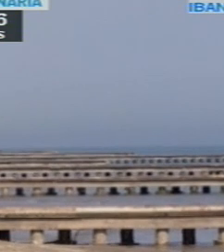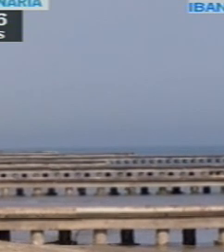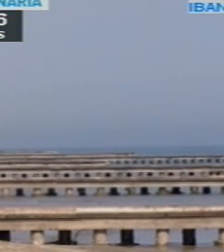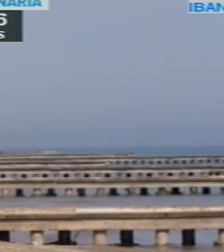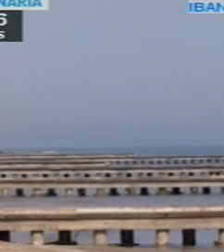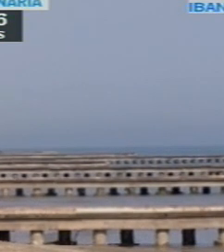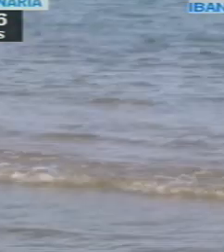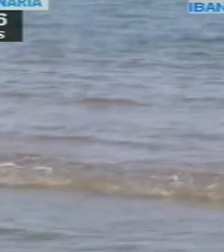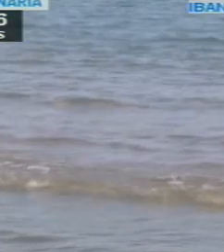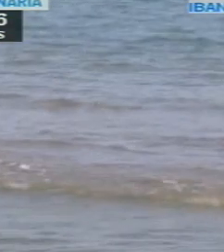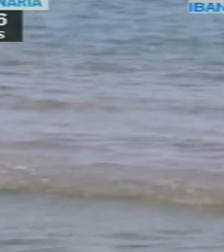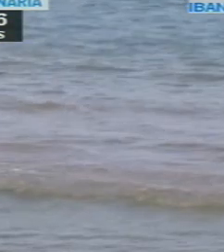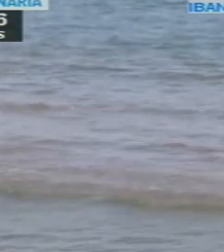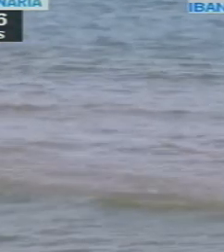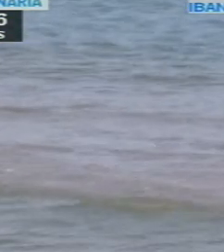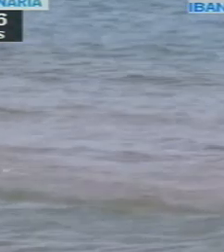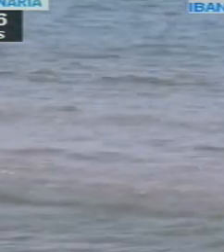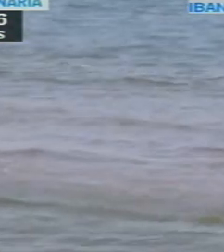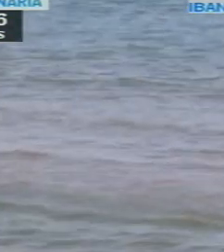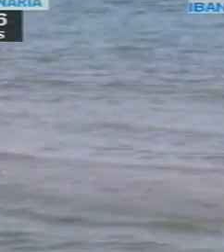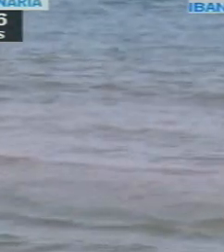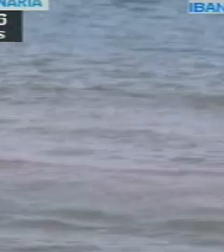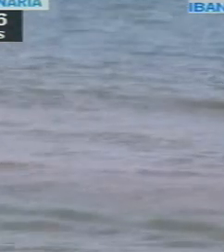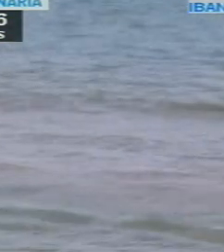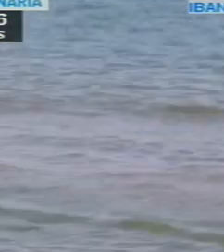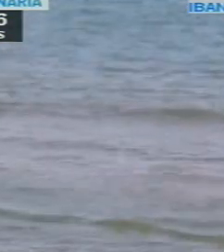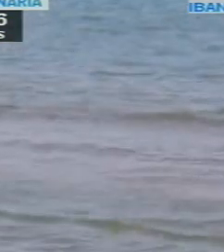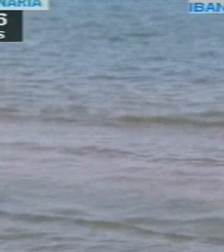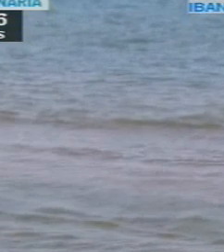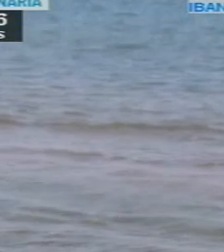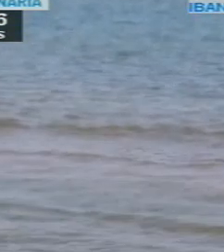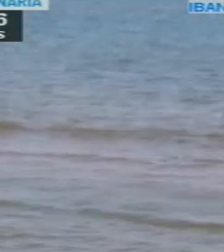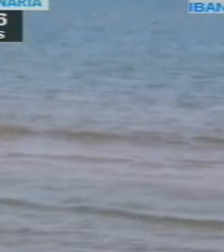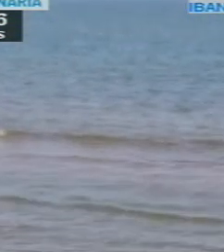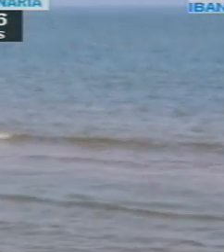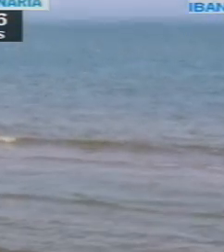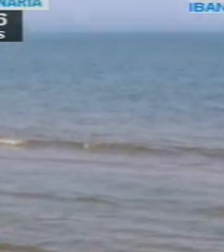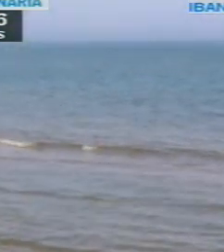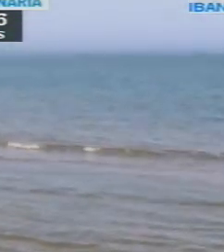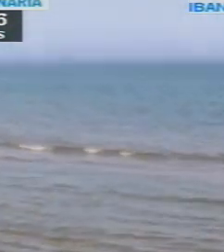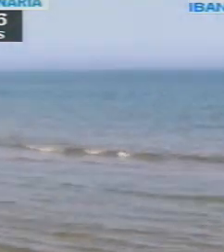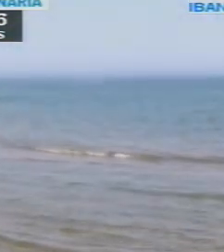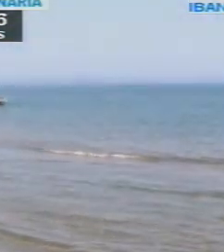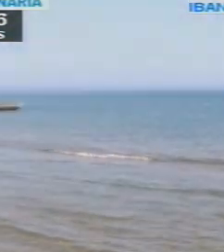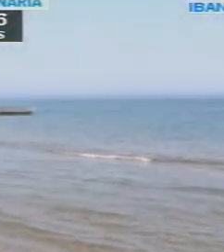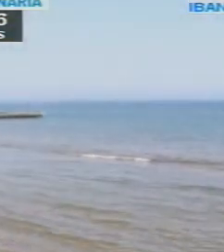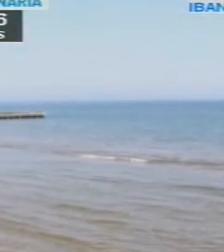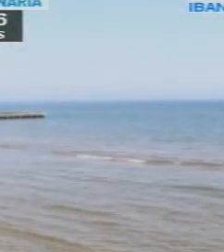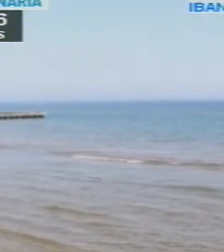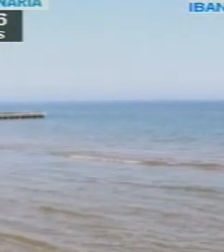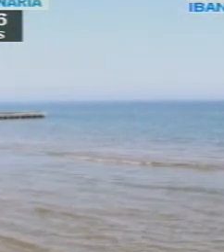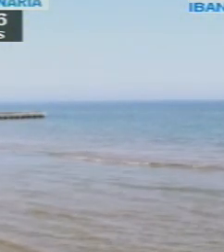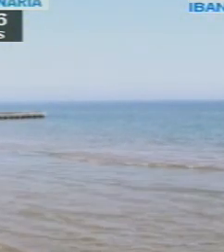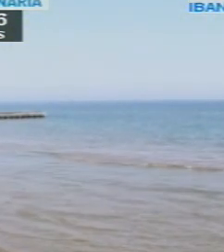guardi, colgo subito al volo l'occasione per darvi due dati al volo, proprio perché nella giornata odierna abbiamo fatto partire un monitoraggio tra i